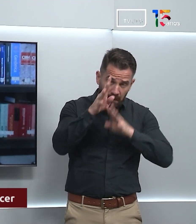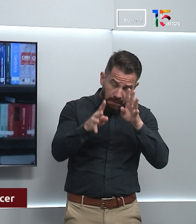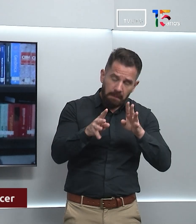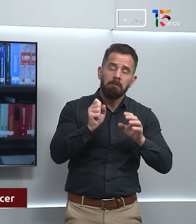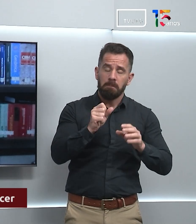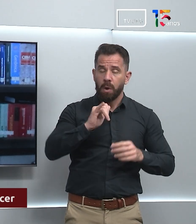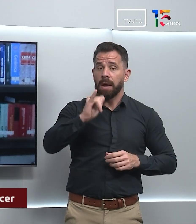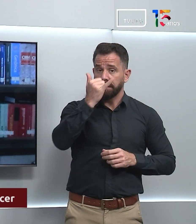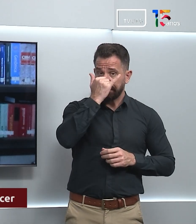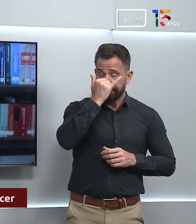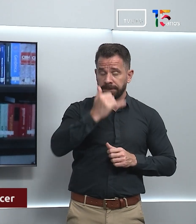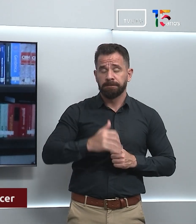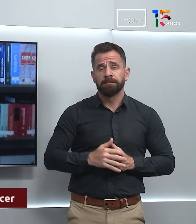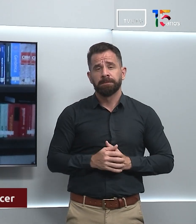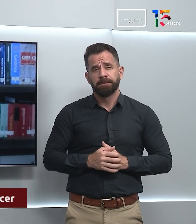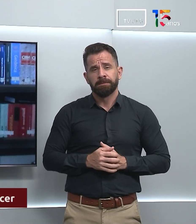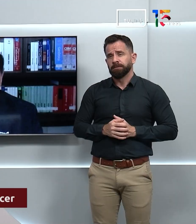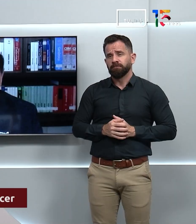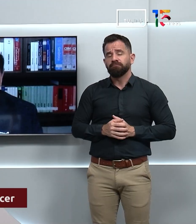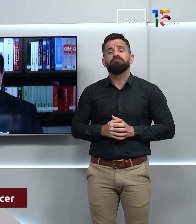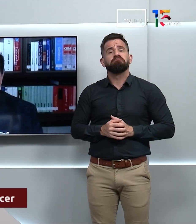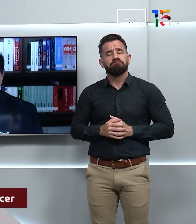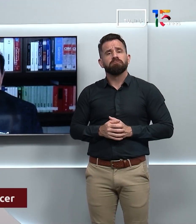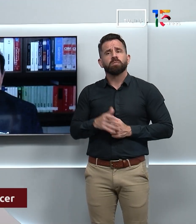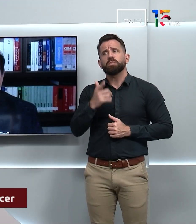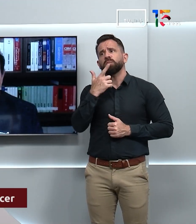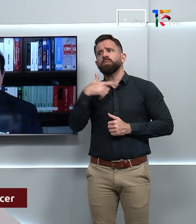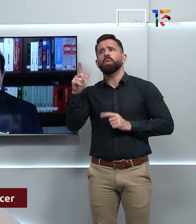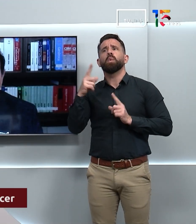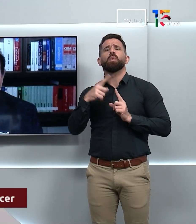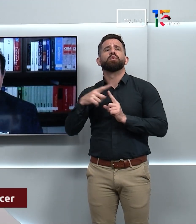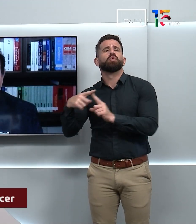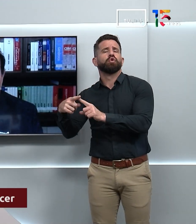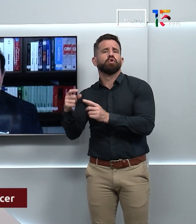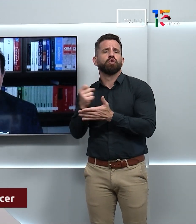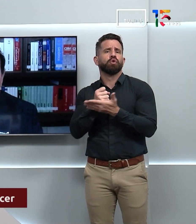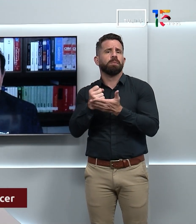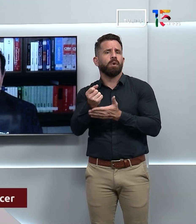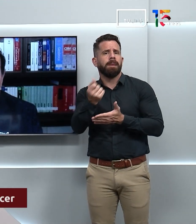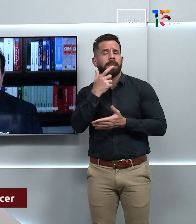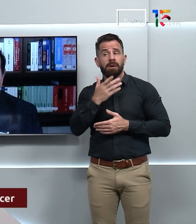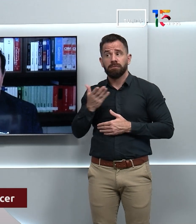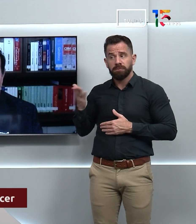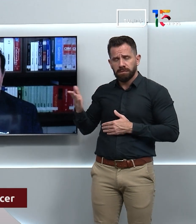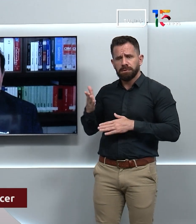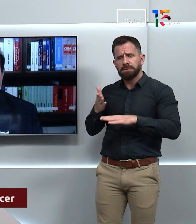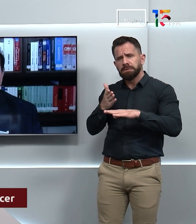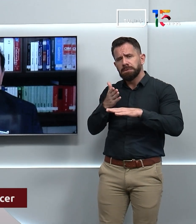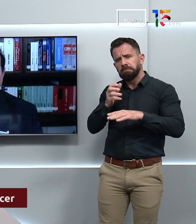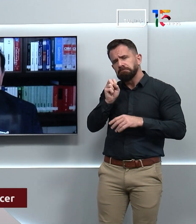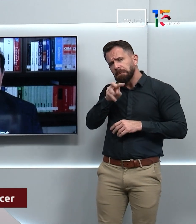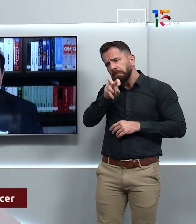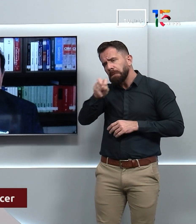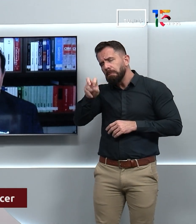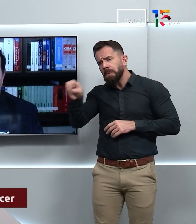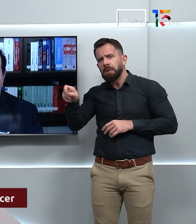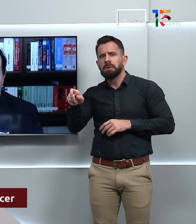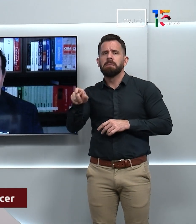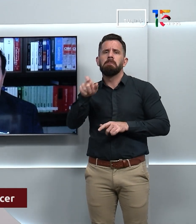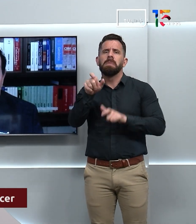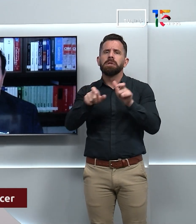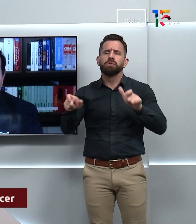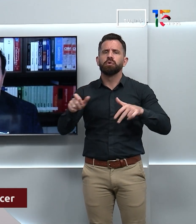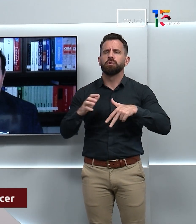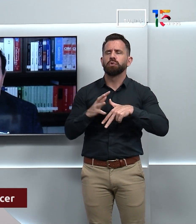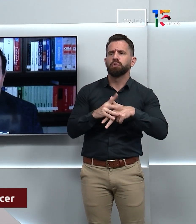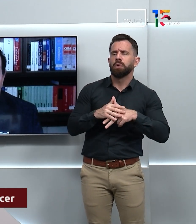pessoa. E outros tipos de remédio, doutor, que o senhor observa em consultório em relação ao